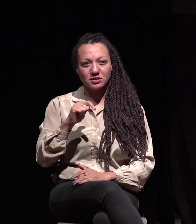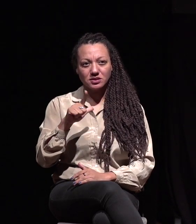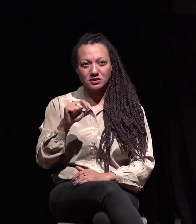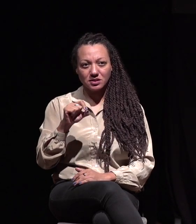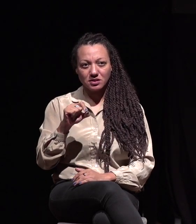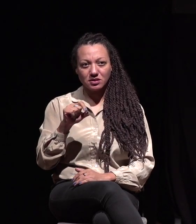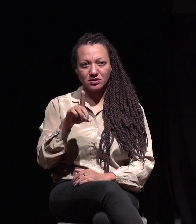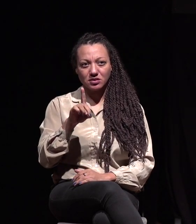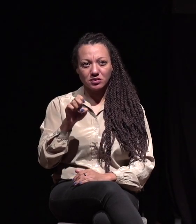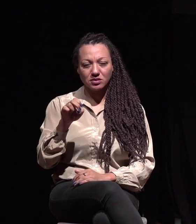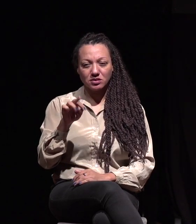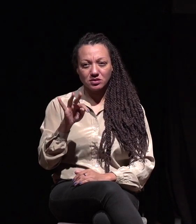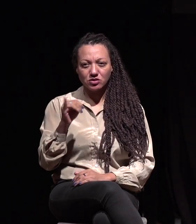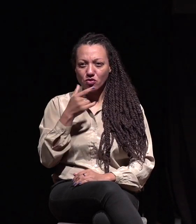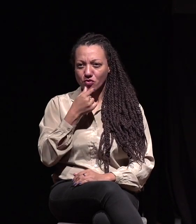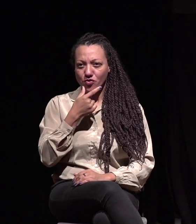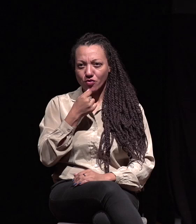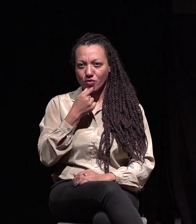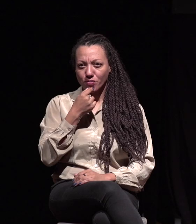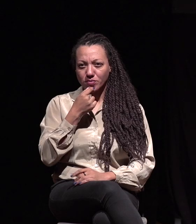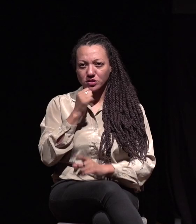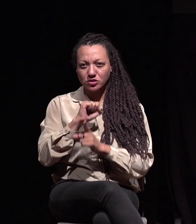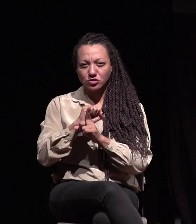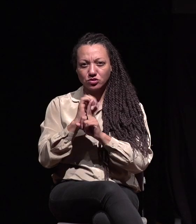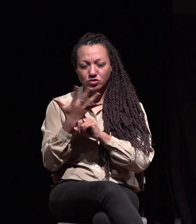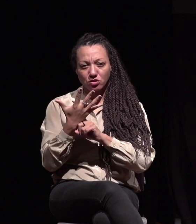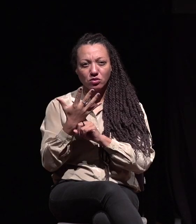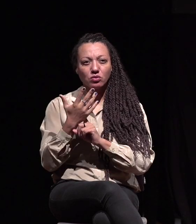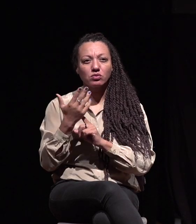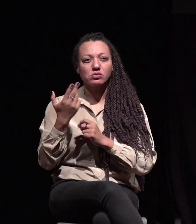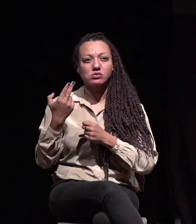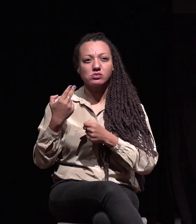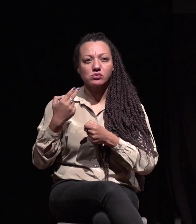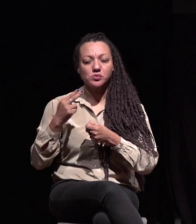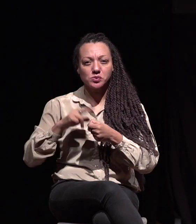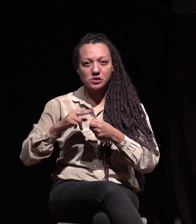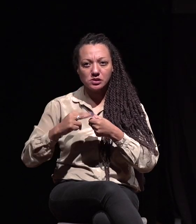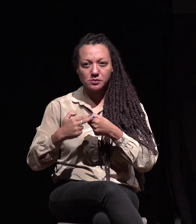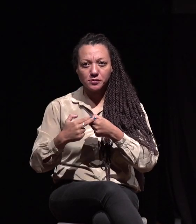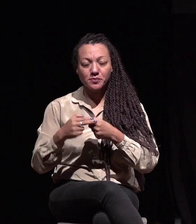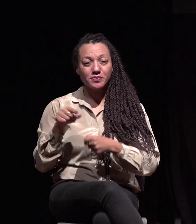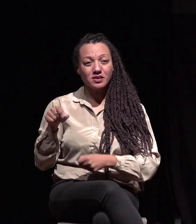que é um sociólogo da Unicamp, que ele fala